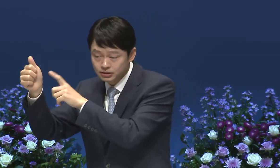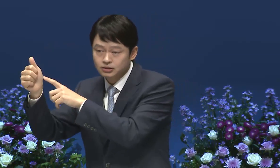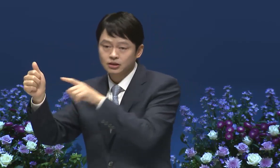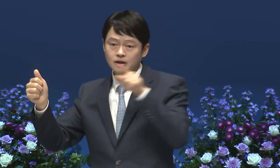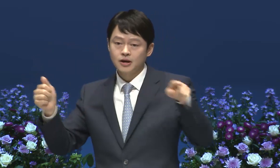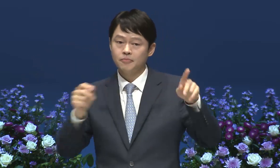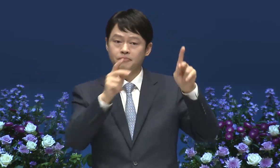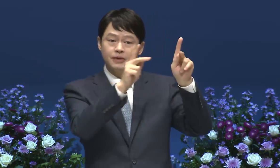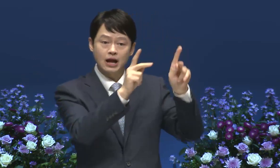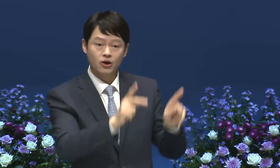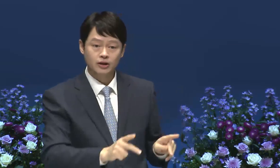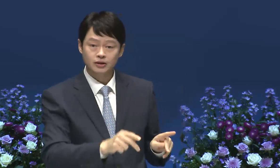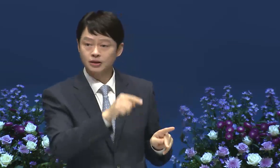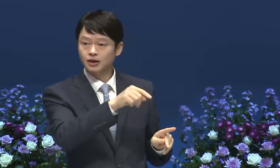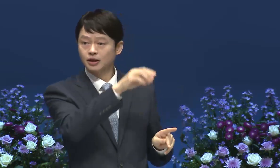장로님께서는